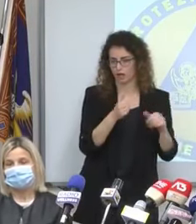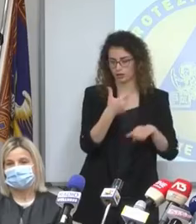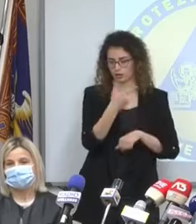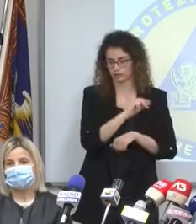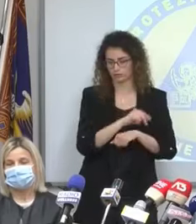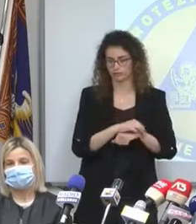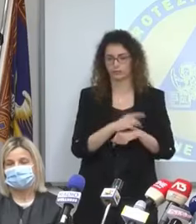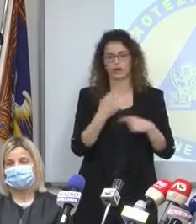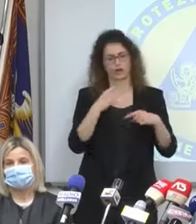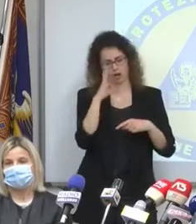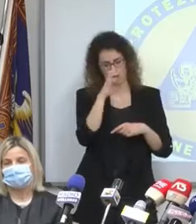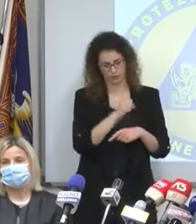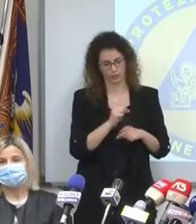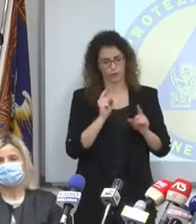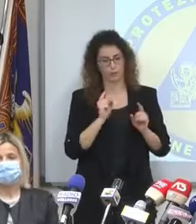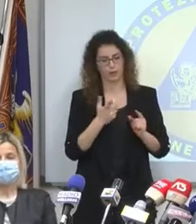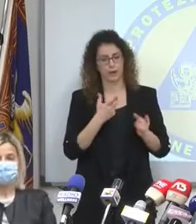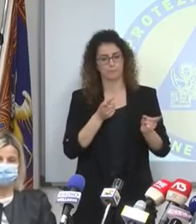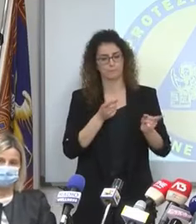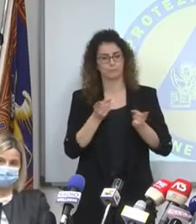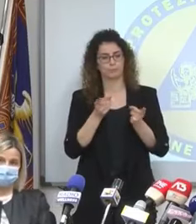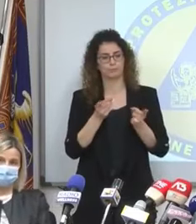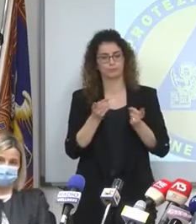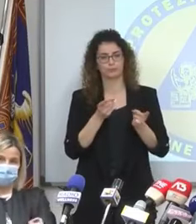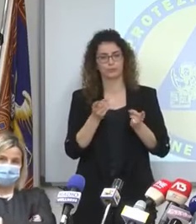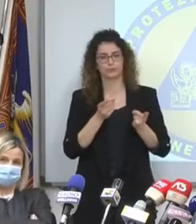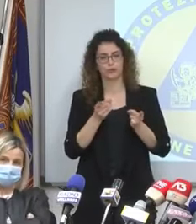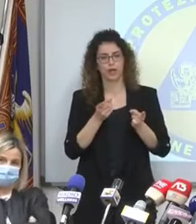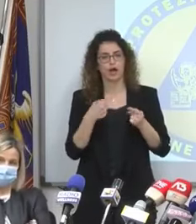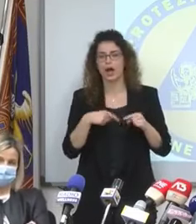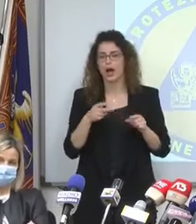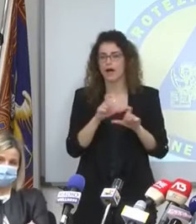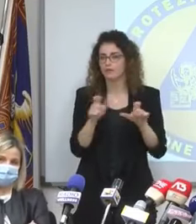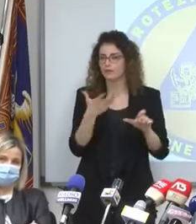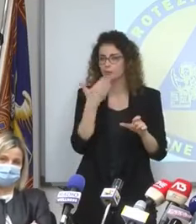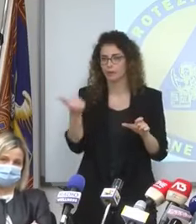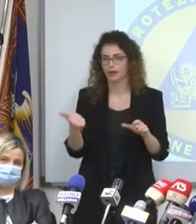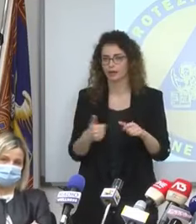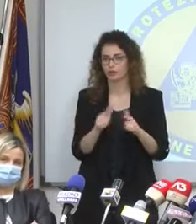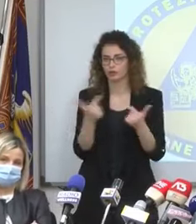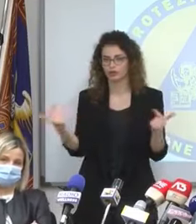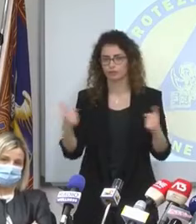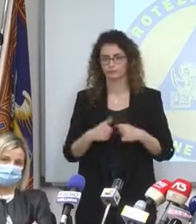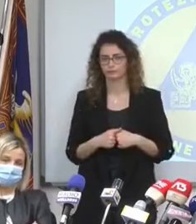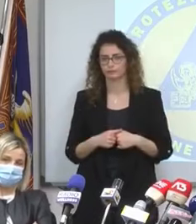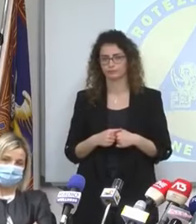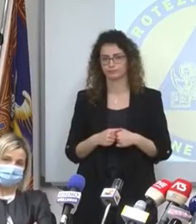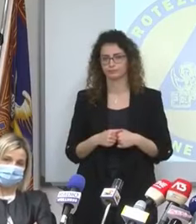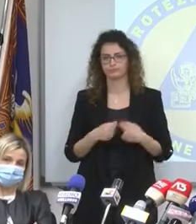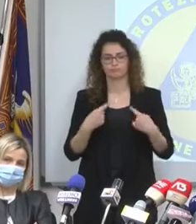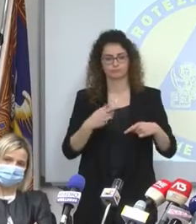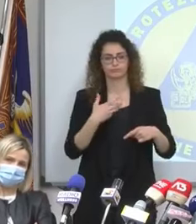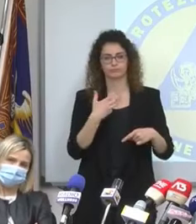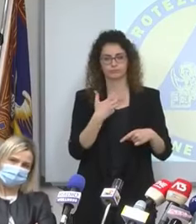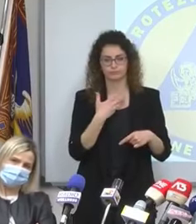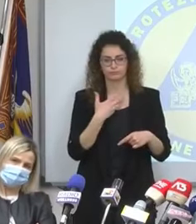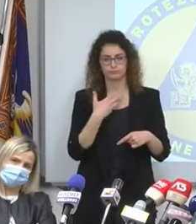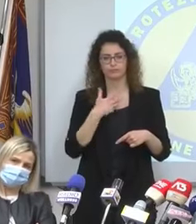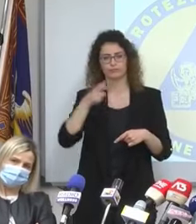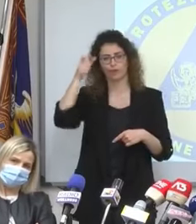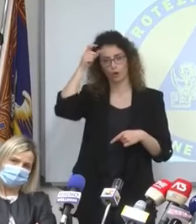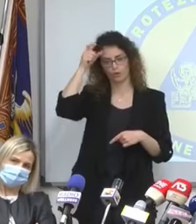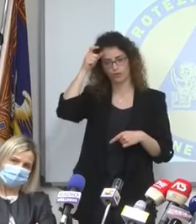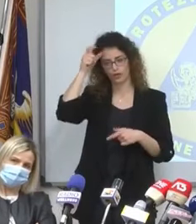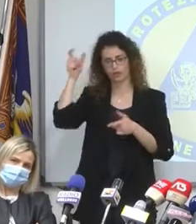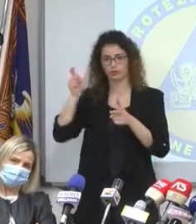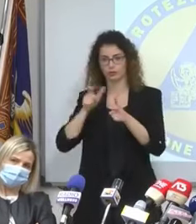nel momento in cui voi dovete non cominciare... Non c'è vaccino? Appunto. Allora, c'è in ballo una trattativa del governo